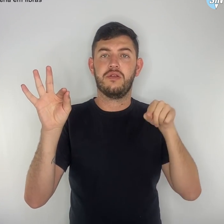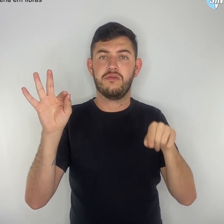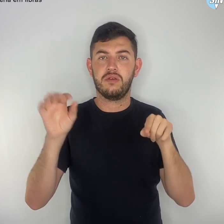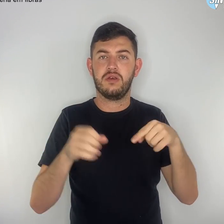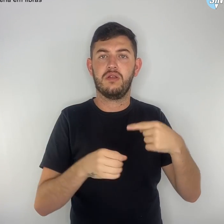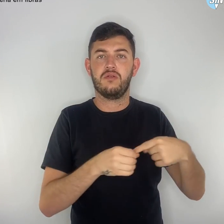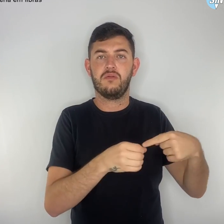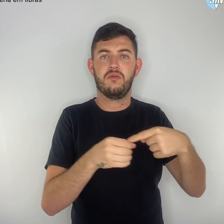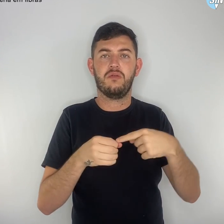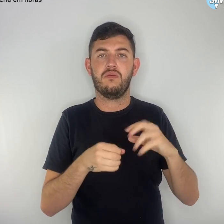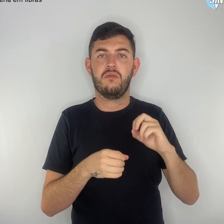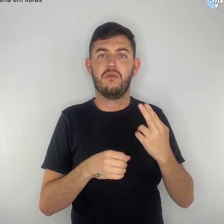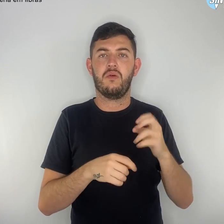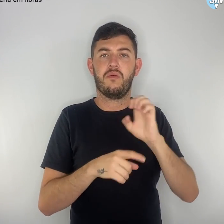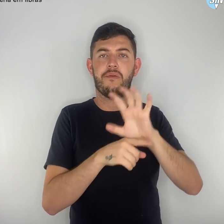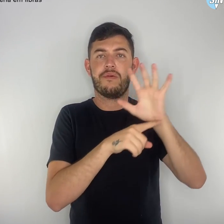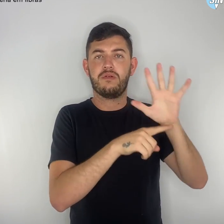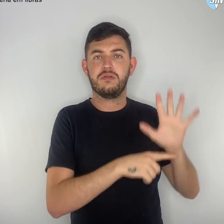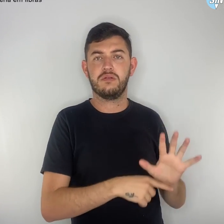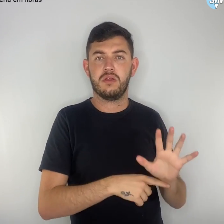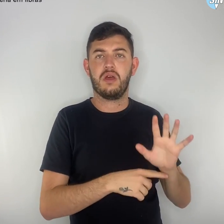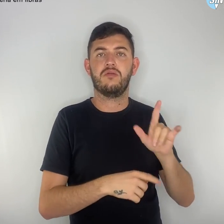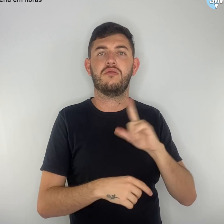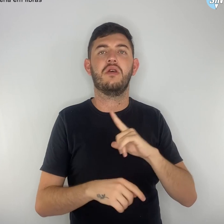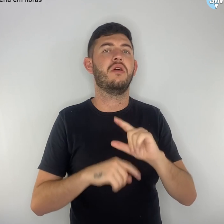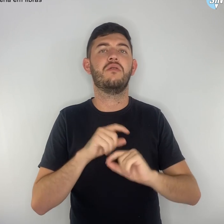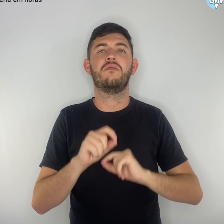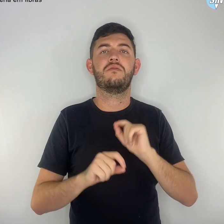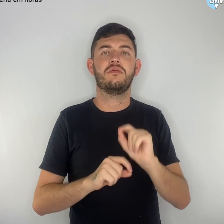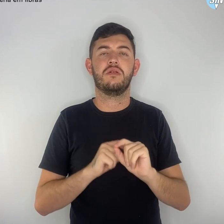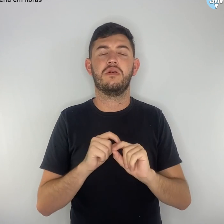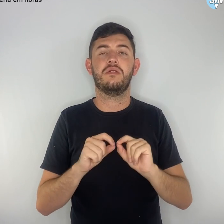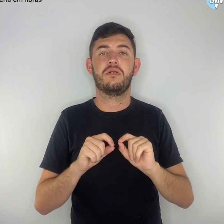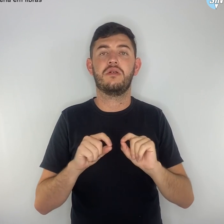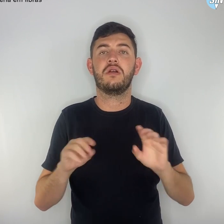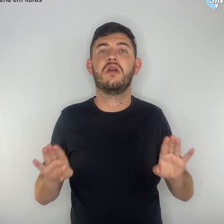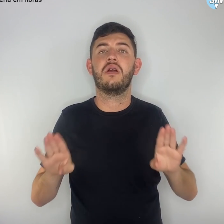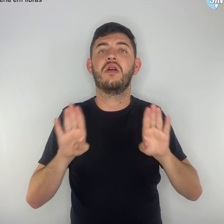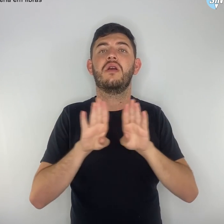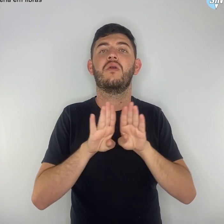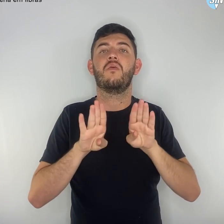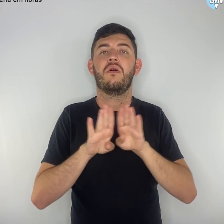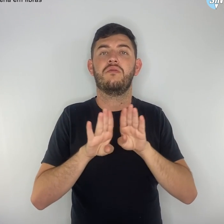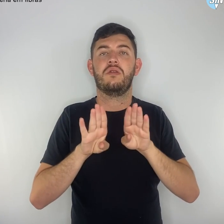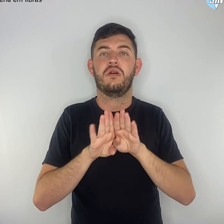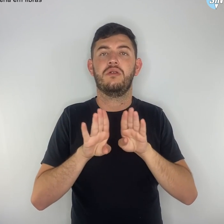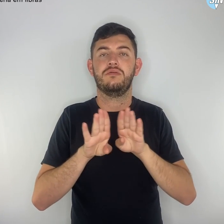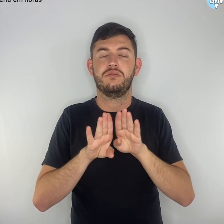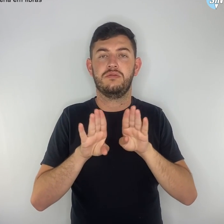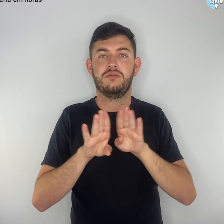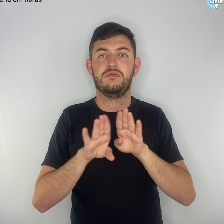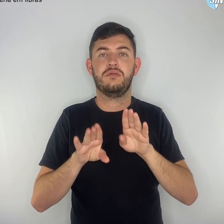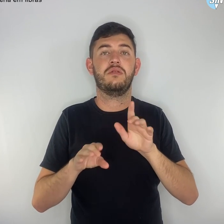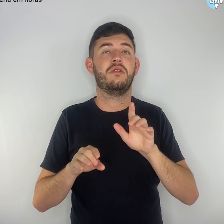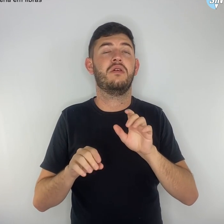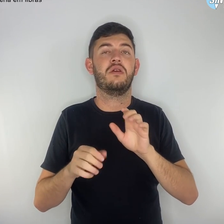municípios, diante do princípio da igualdade substancial, previsto na